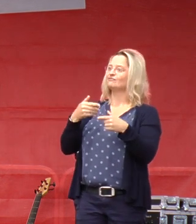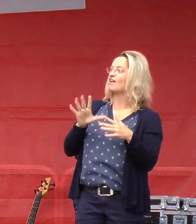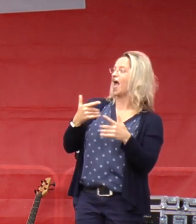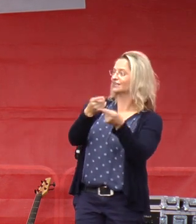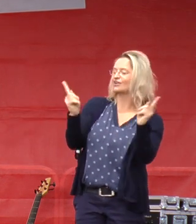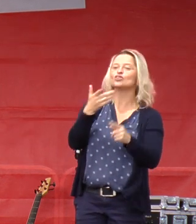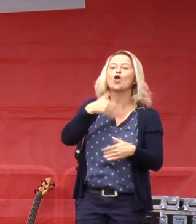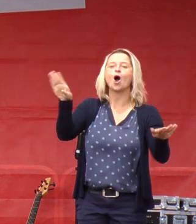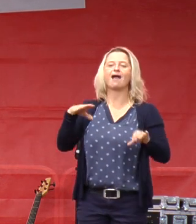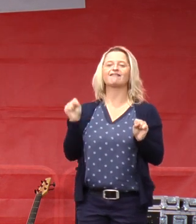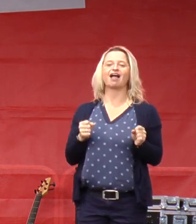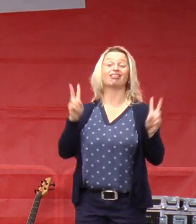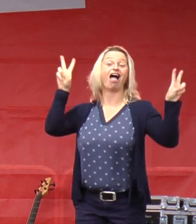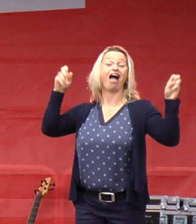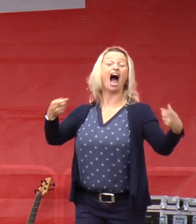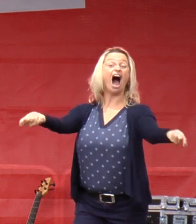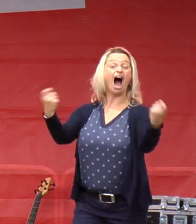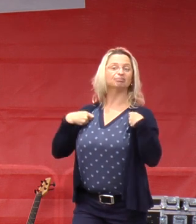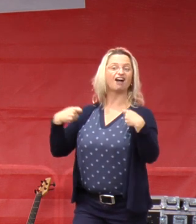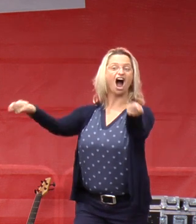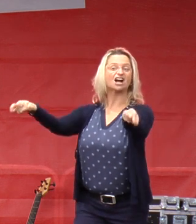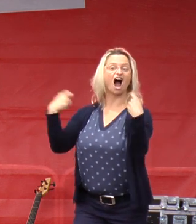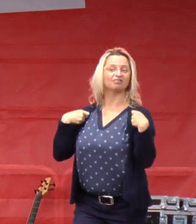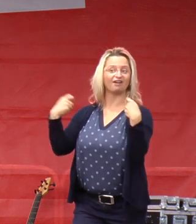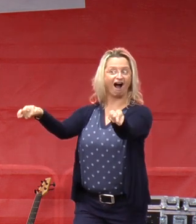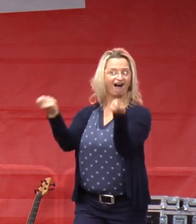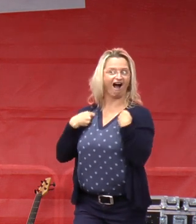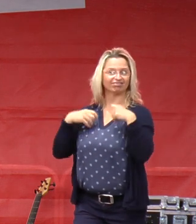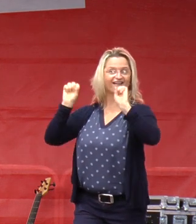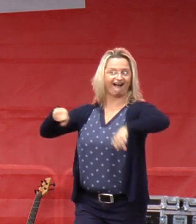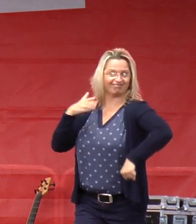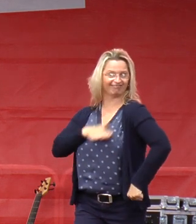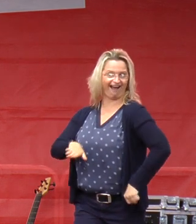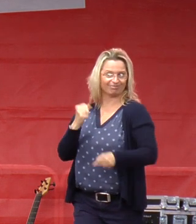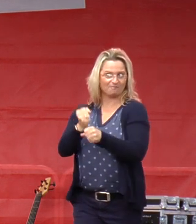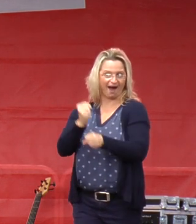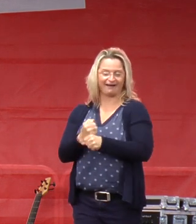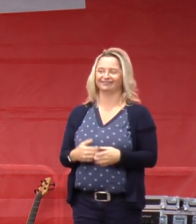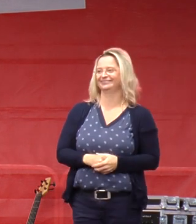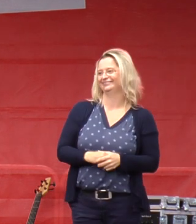einen Antrag macht, dann kann ich noch sagen, wir organisieren noch ein paar Eintrittsformulare, wenn ihr bei uns mitmachen wollt.